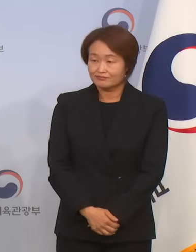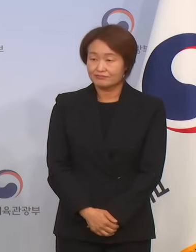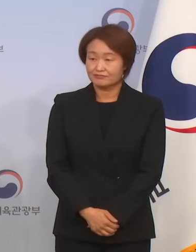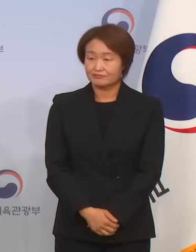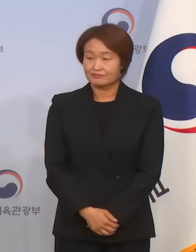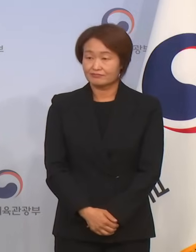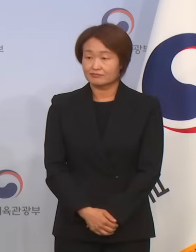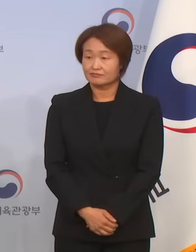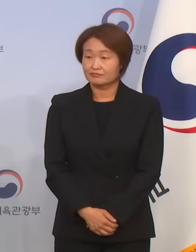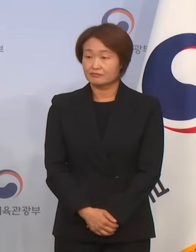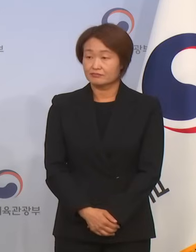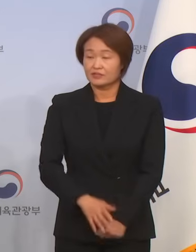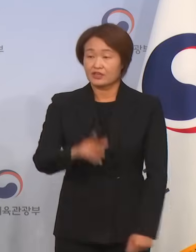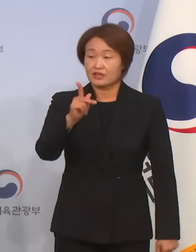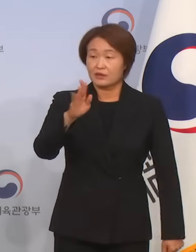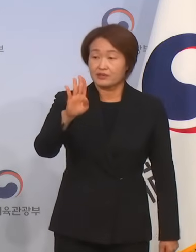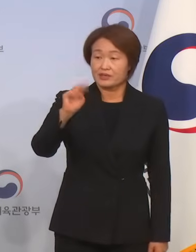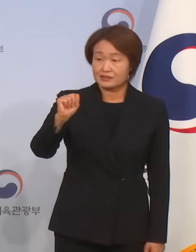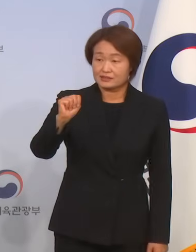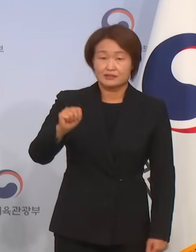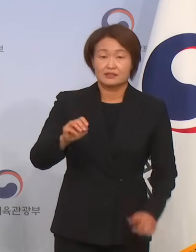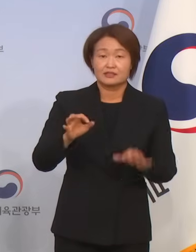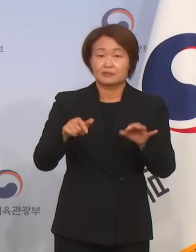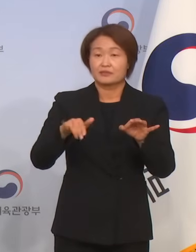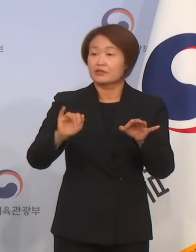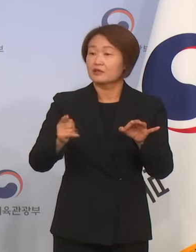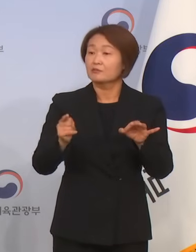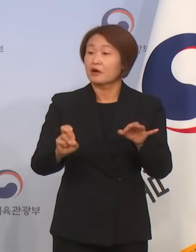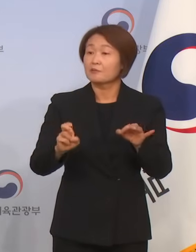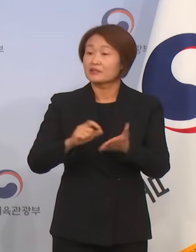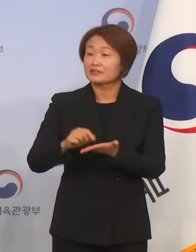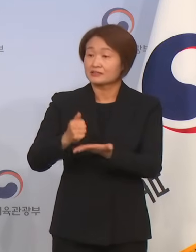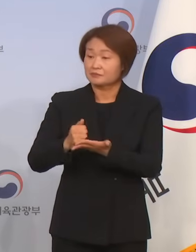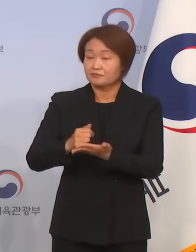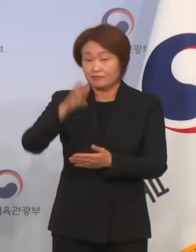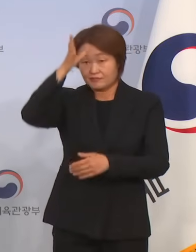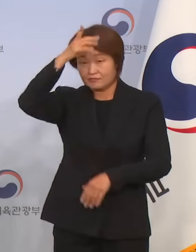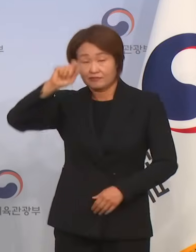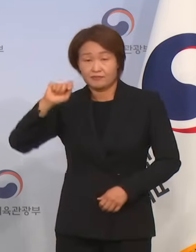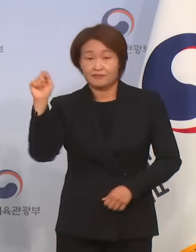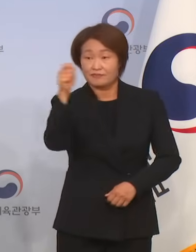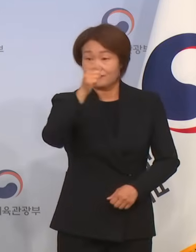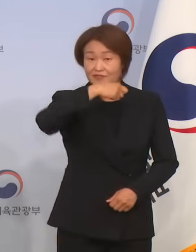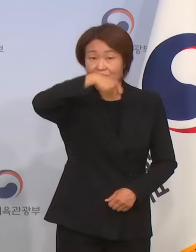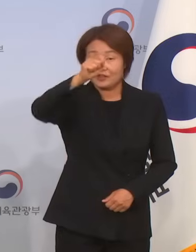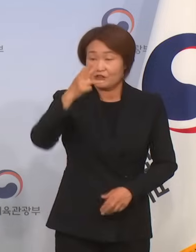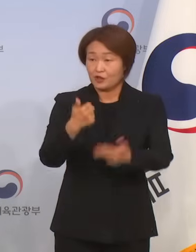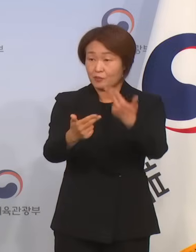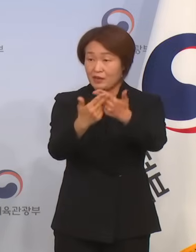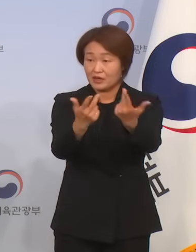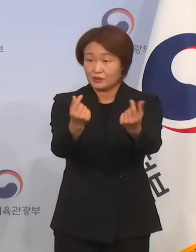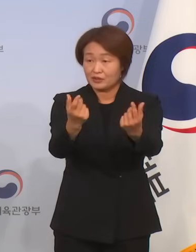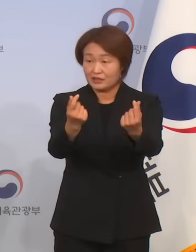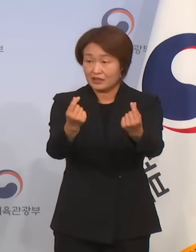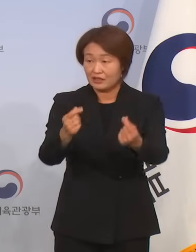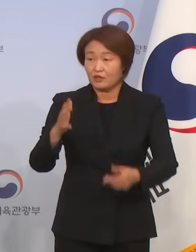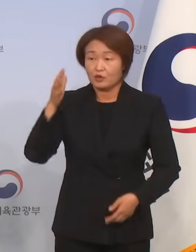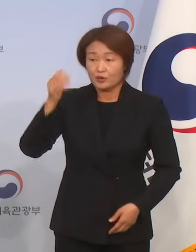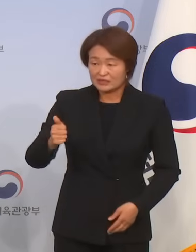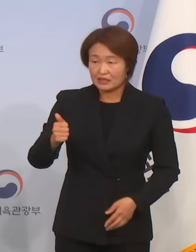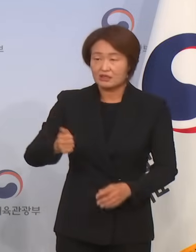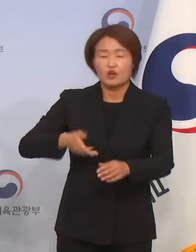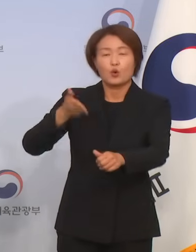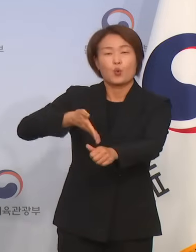네. KBS 김기범. 네. 배드민턴 협회도 마찬가지로 회장 회임